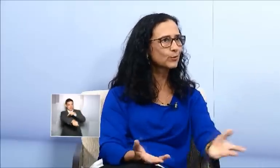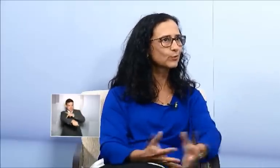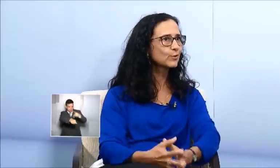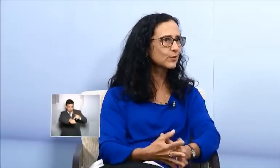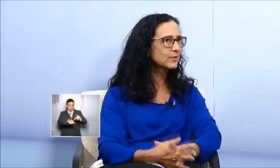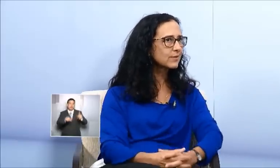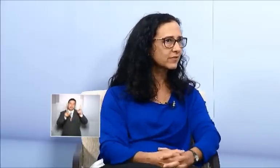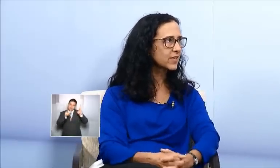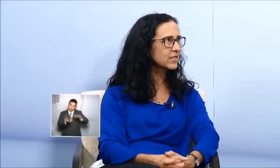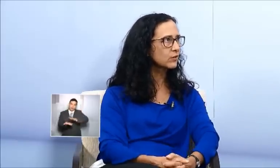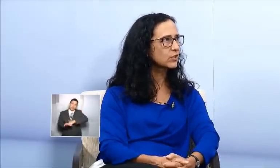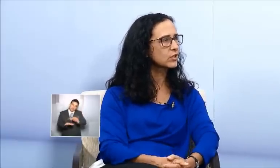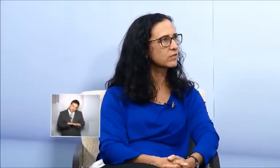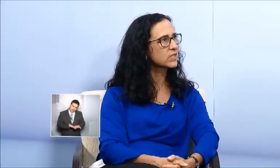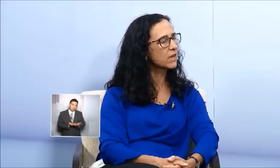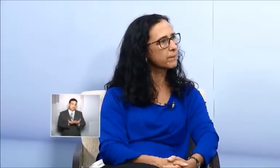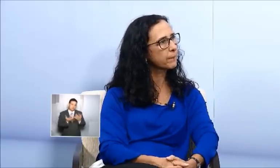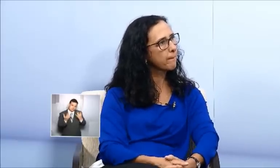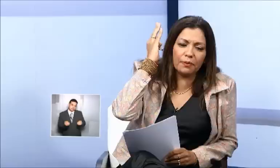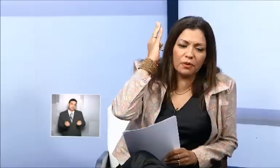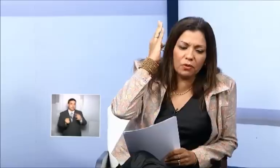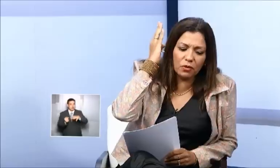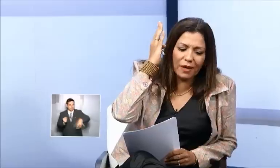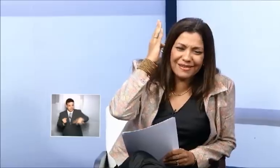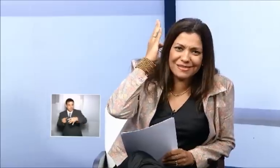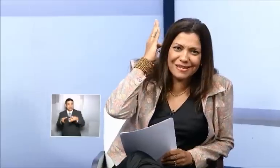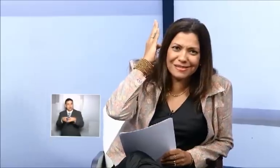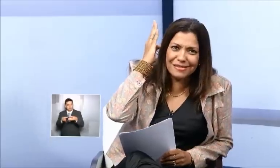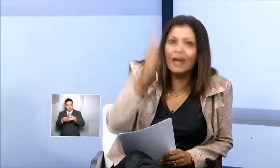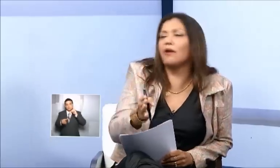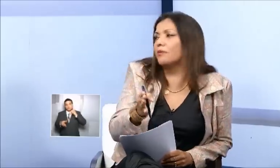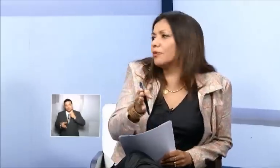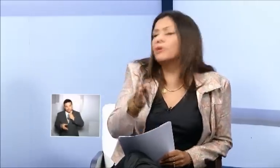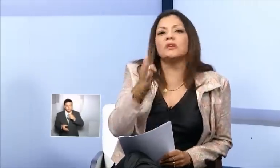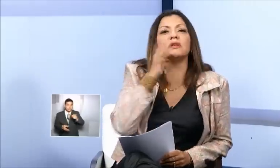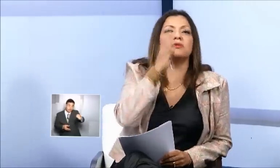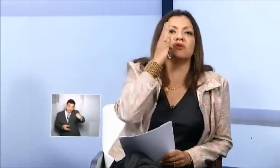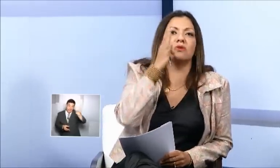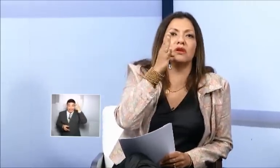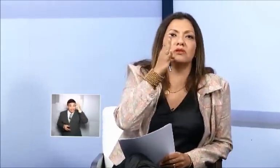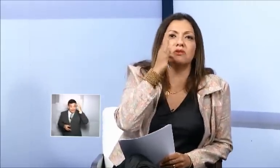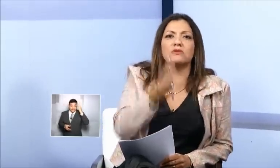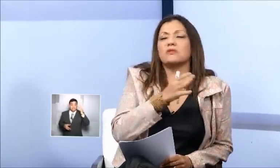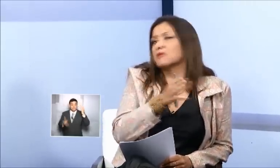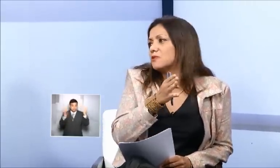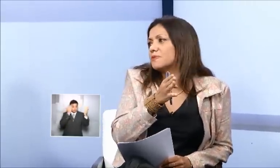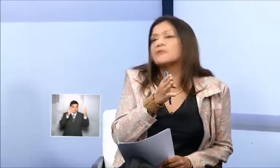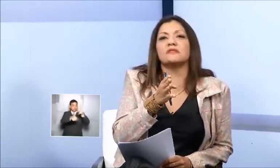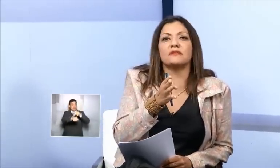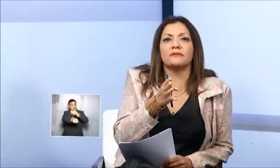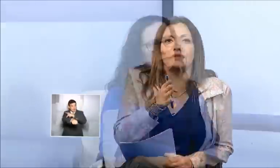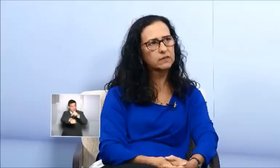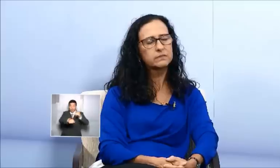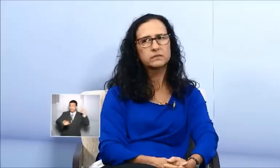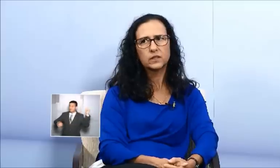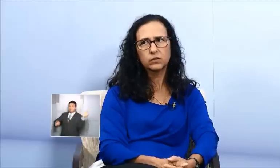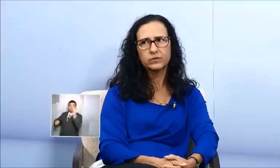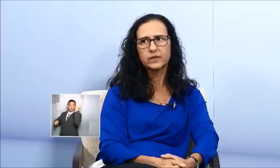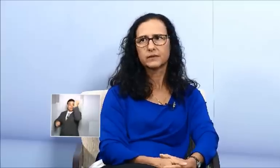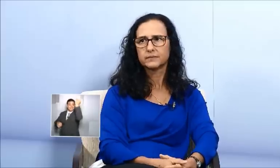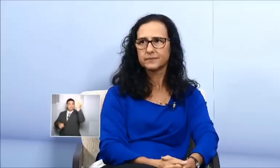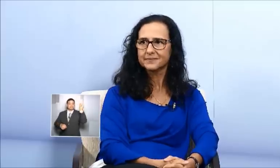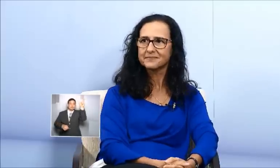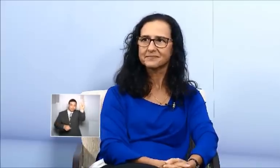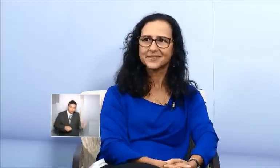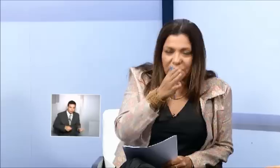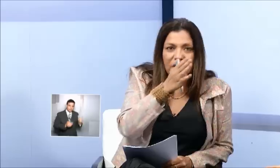o mundo dos deficientes auditivos. Eu acho que o psicopedagogo é essencial para o modelo de escola de inclusão que a gente Sim, precisa, sem dúvida. né? Modelo de